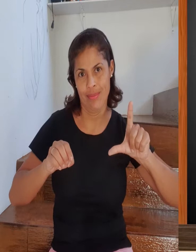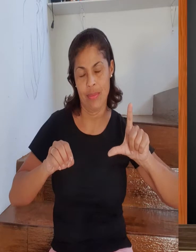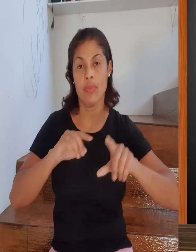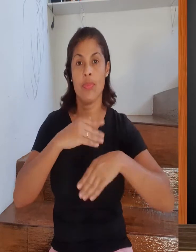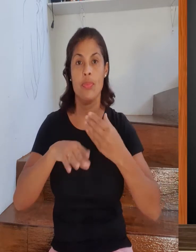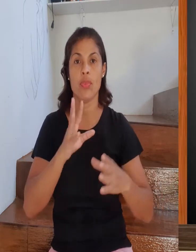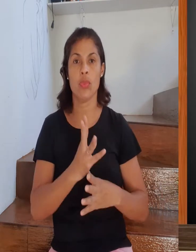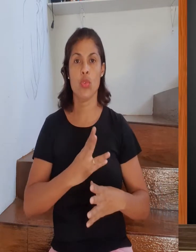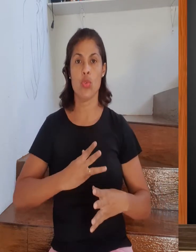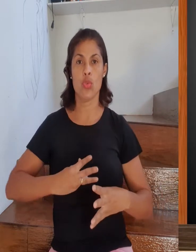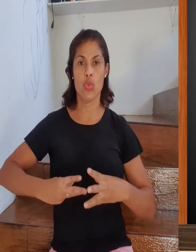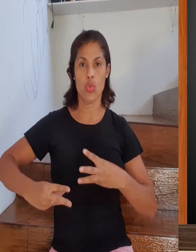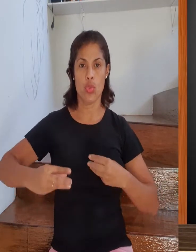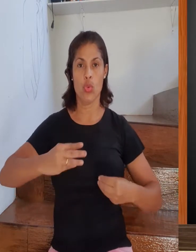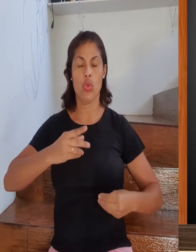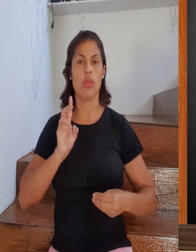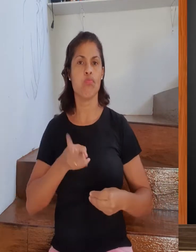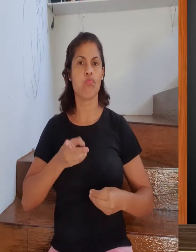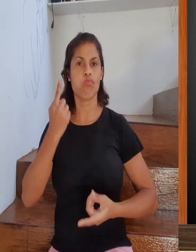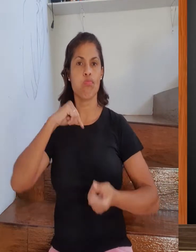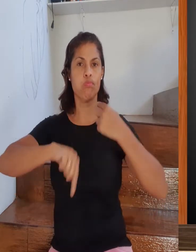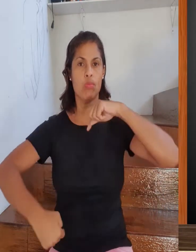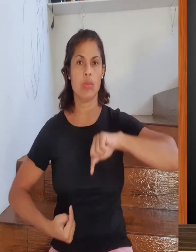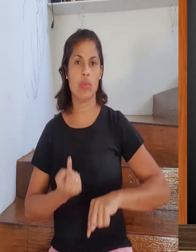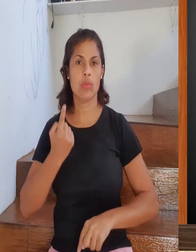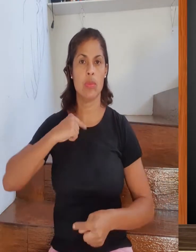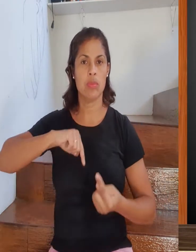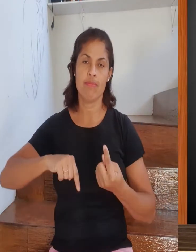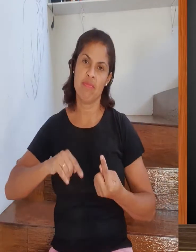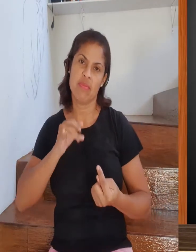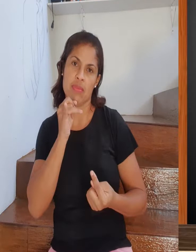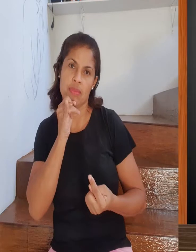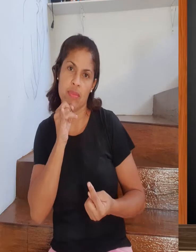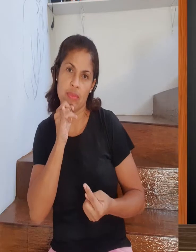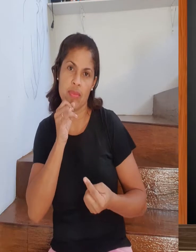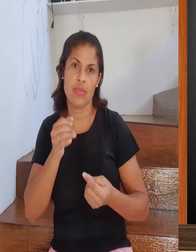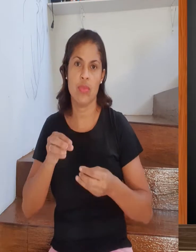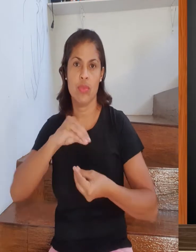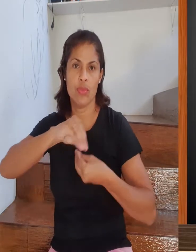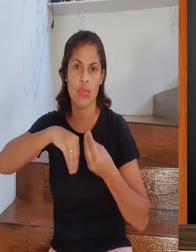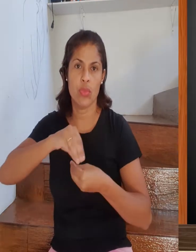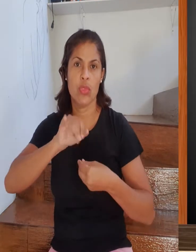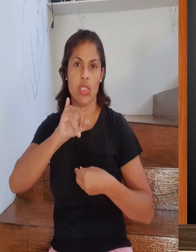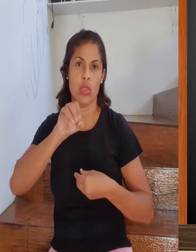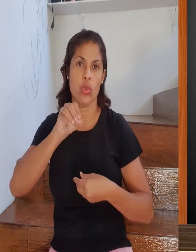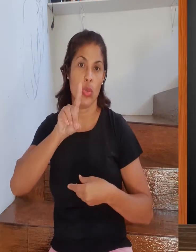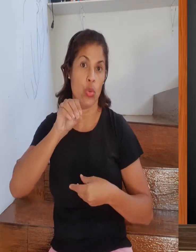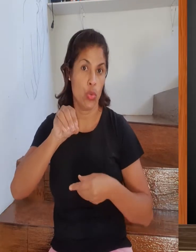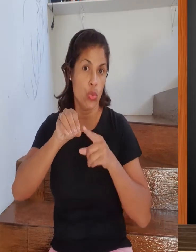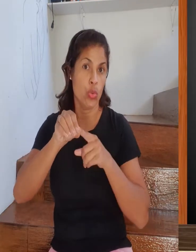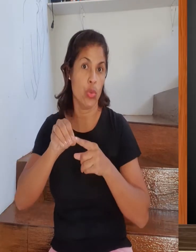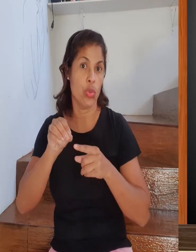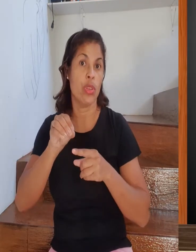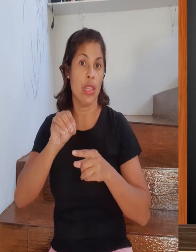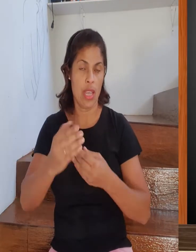Após ser absorvida, a droga ou permanece na circulação sanguínea, como é o caso dos compostos iodados,